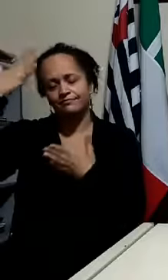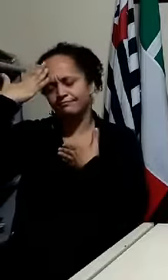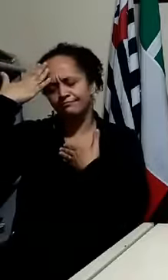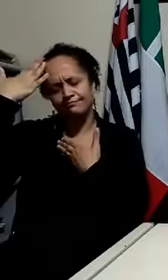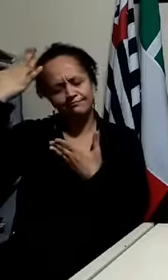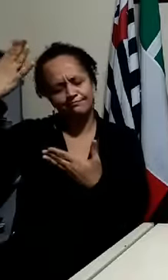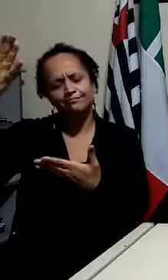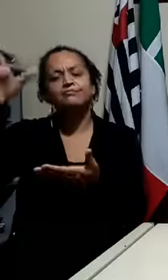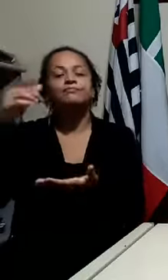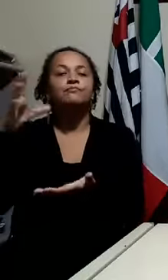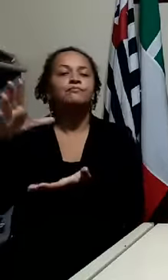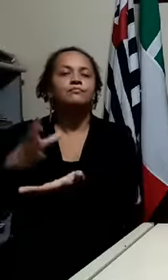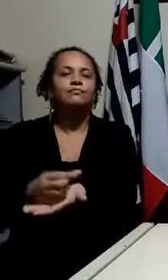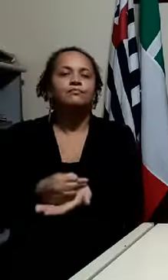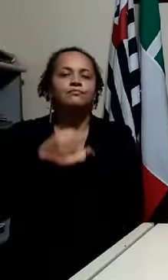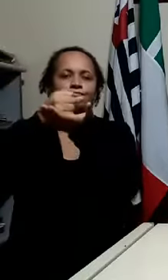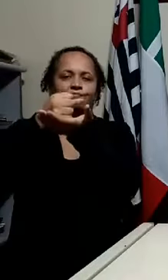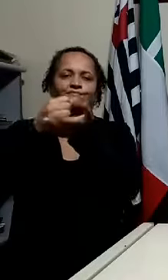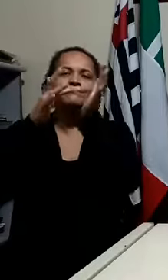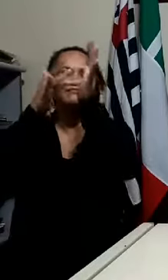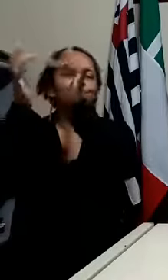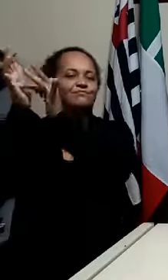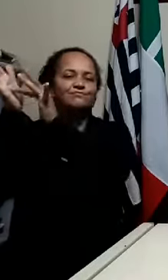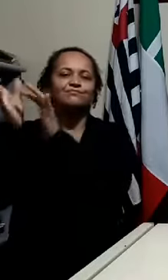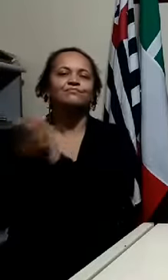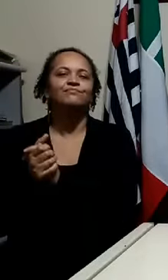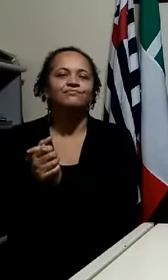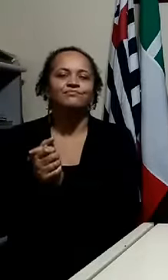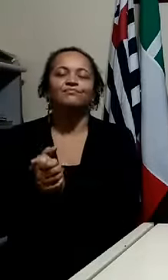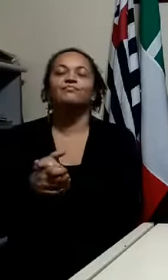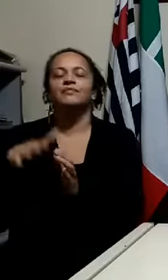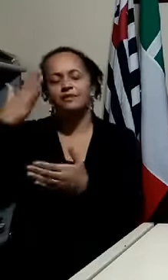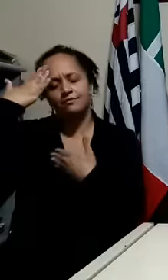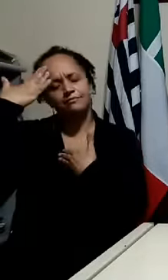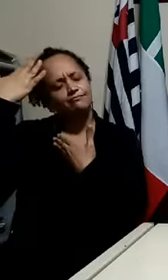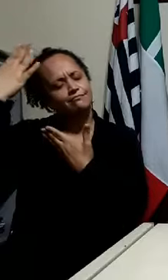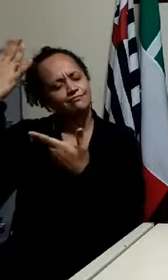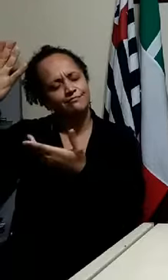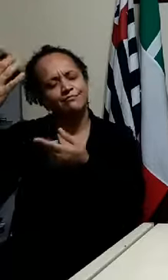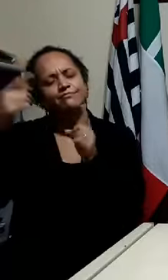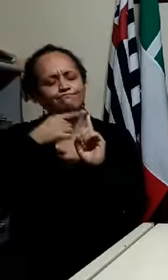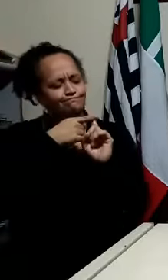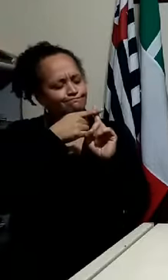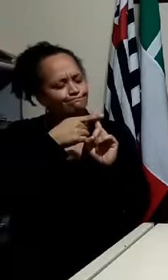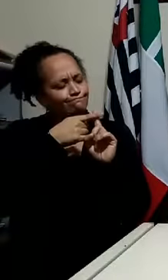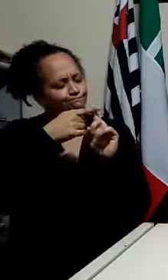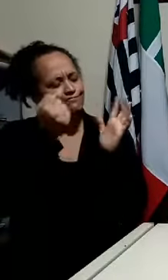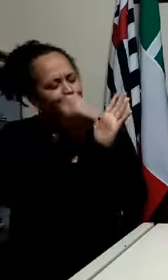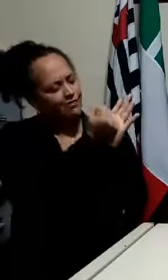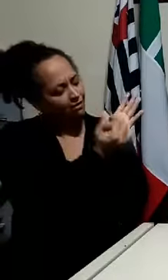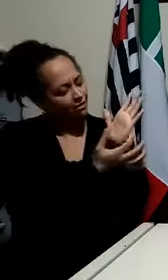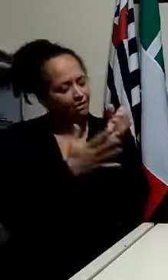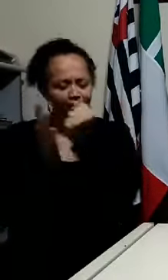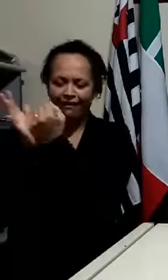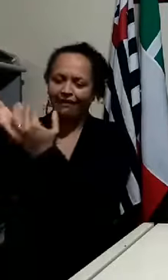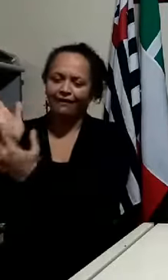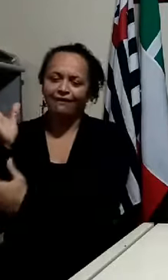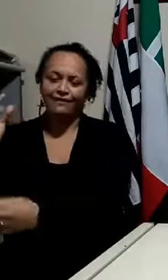Cristo Jesus. Te agradecemos pelo sangue de Cristo que nos lavou e nos purificou de todo o pecado.